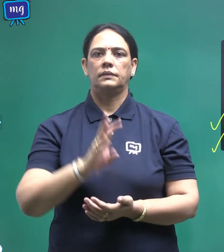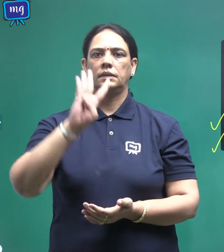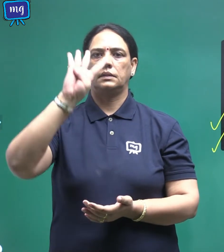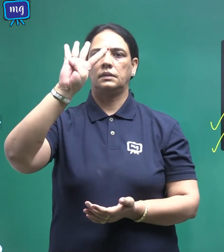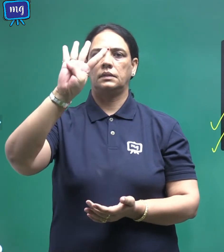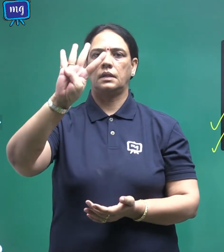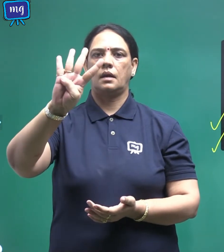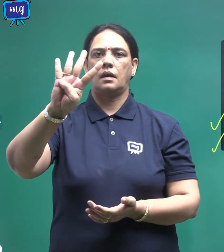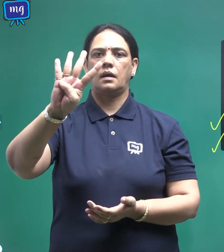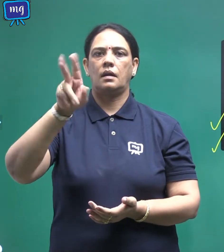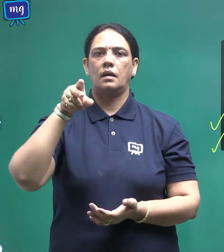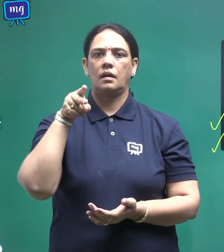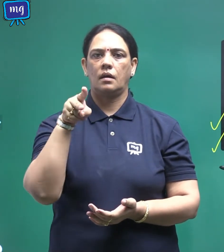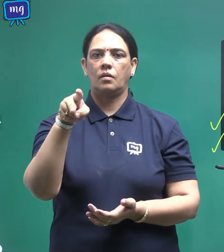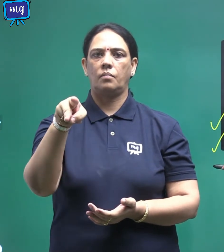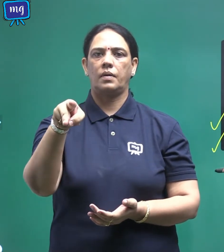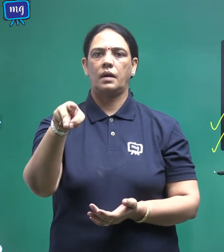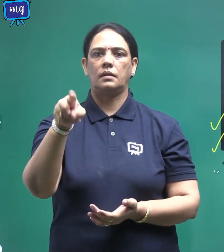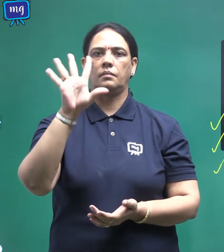4:5।